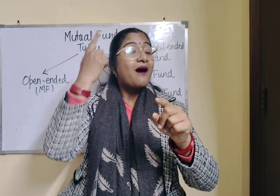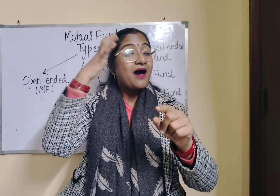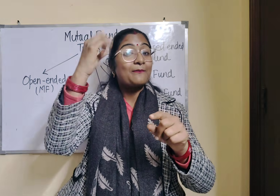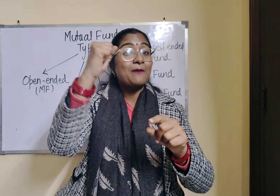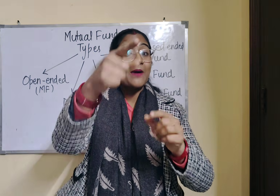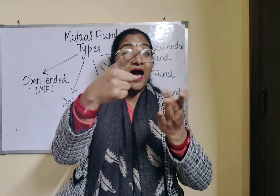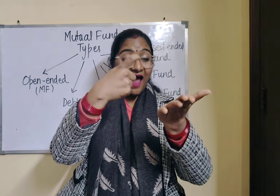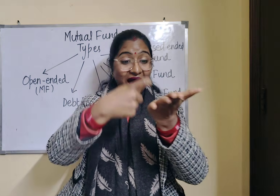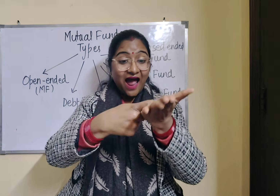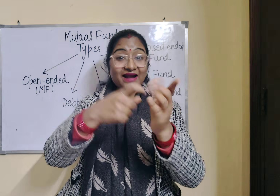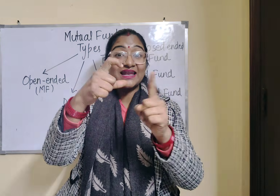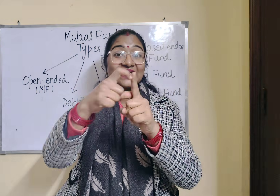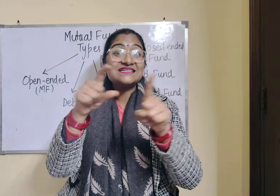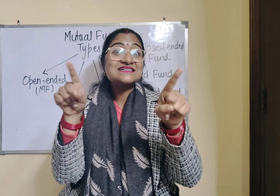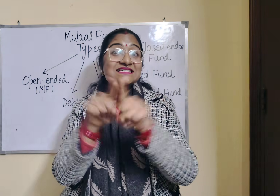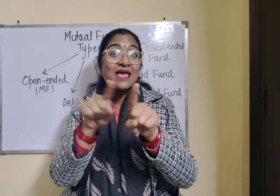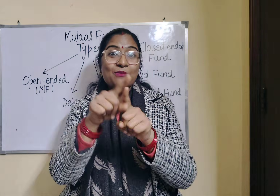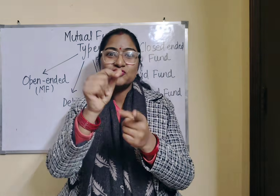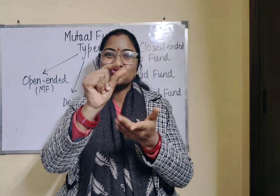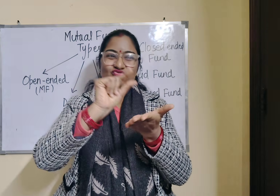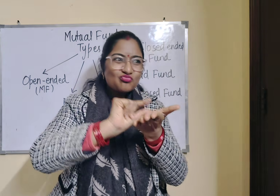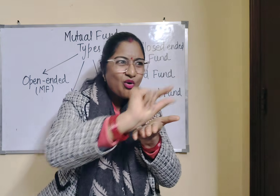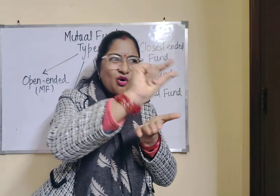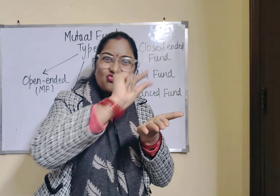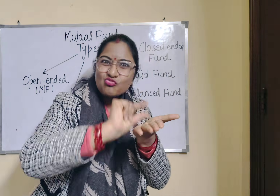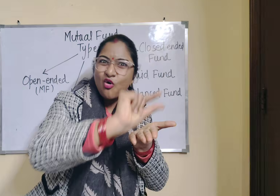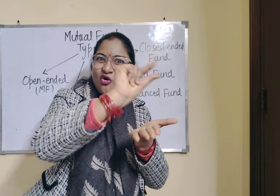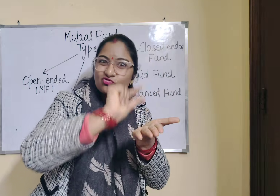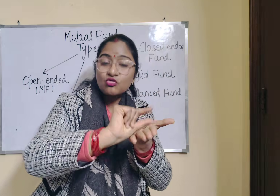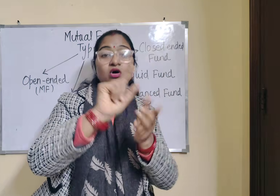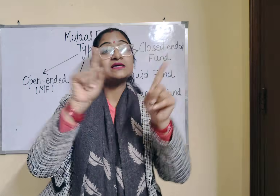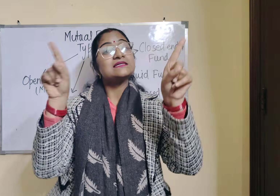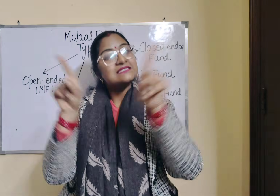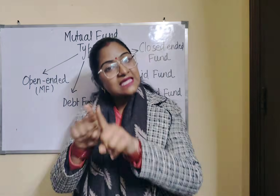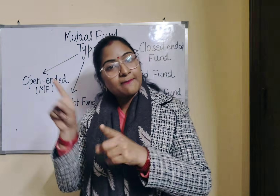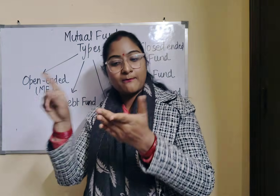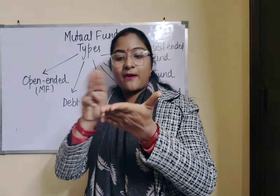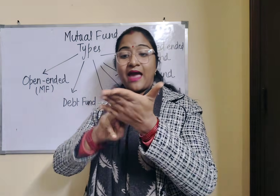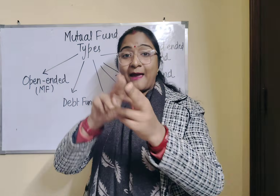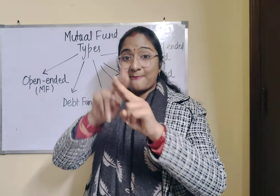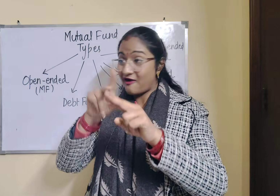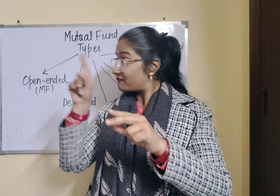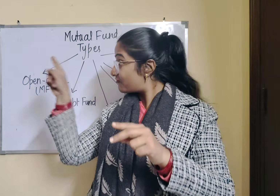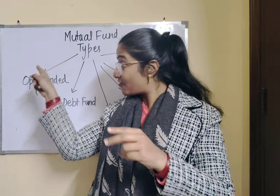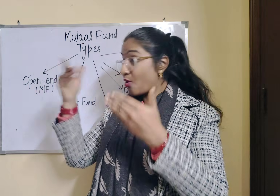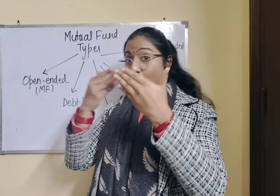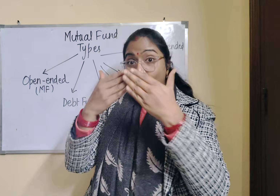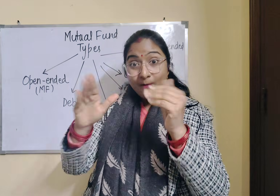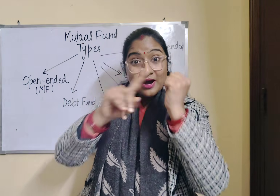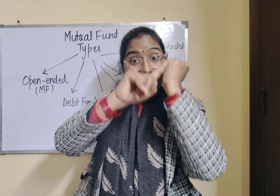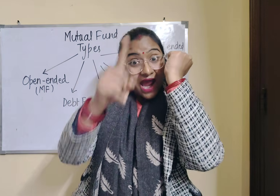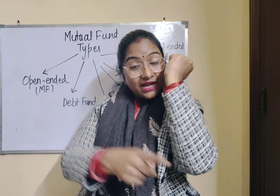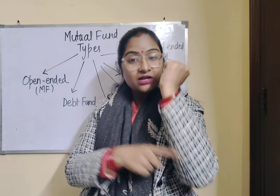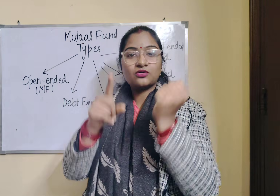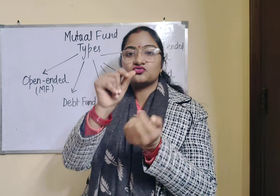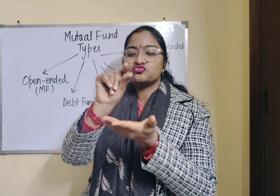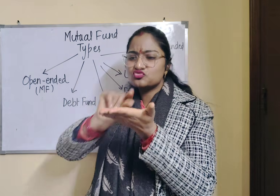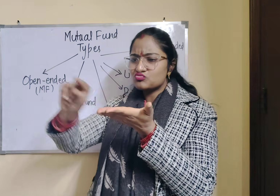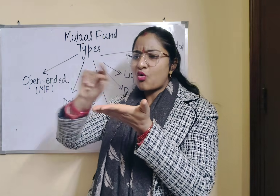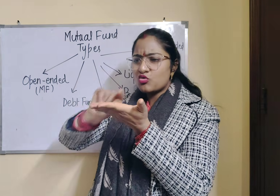एंडेड। अब आपको जैसा पता है आरडी, है ना, आरडी में मैंने बताया था कि हम स्मॉल अमाउंट में भी इसको ओपन करा सकते हैं।